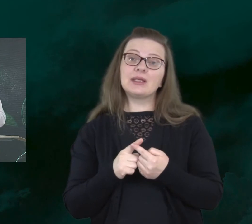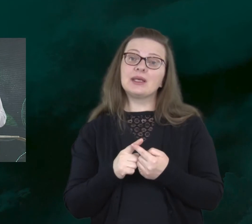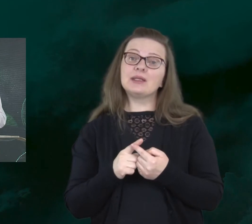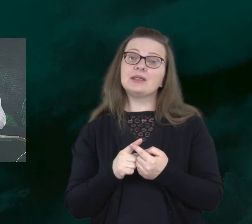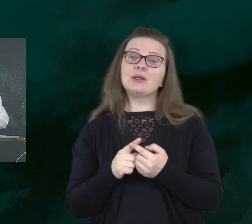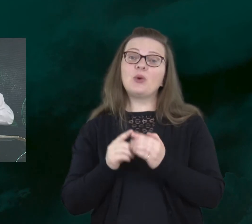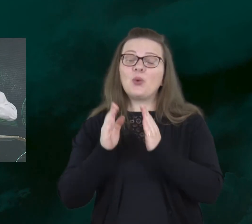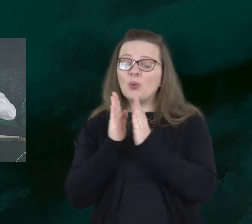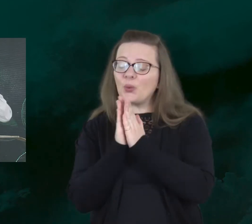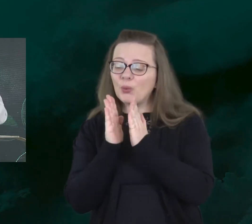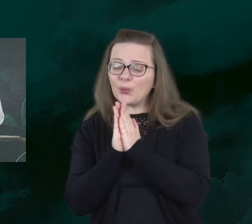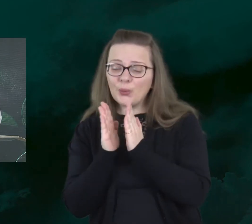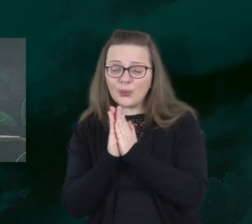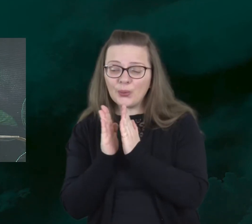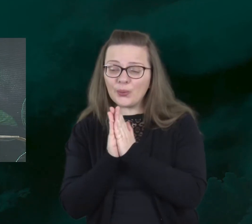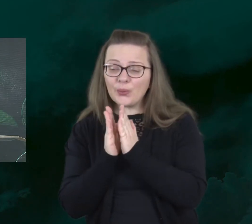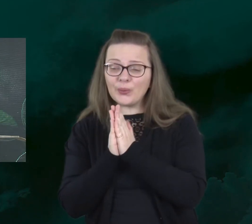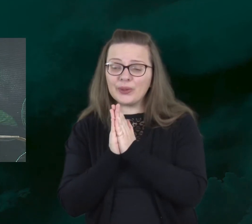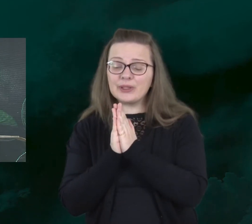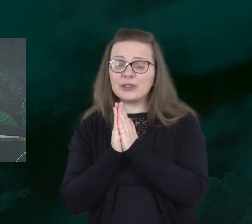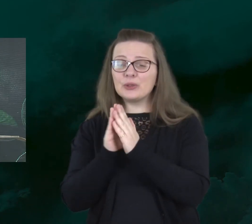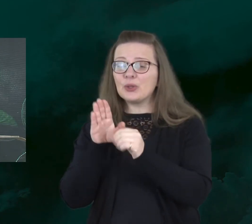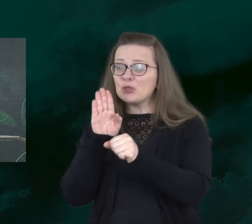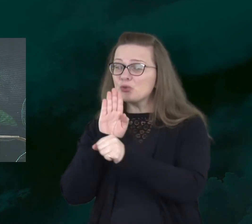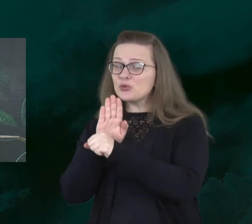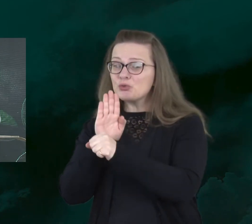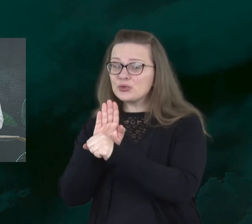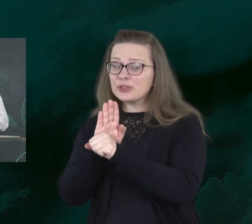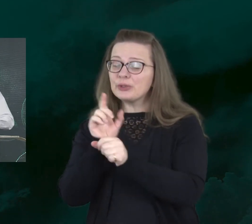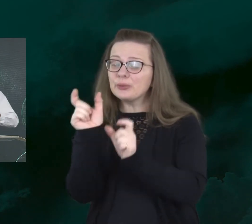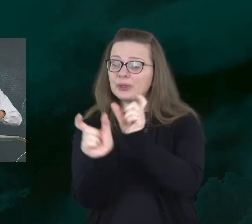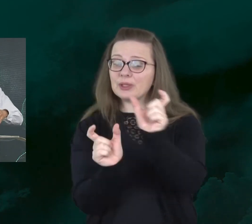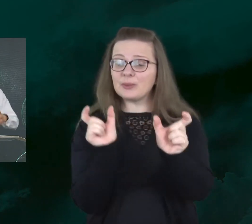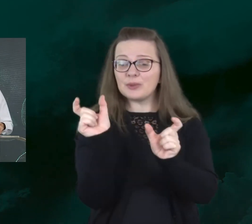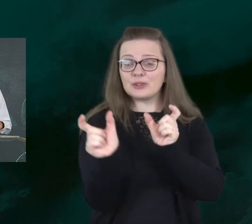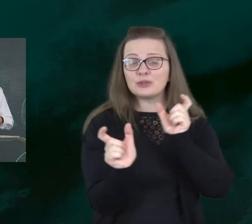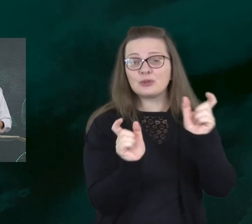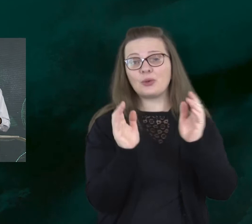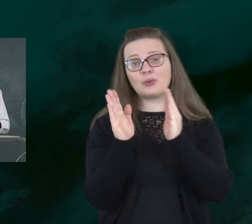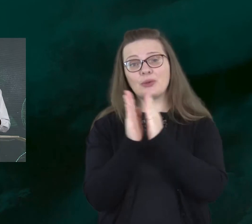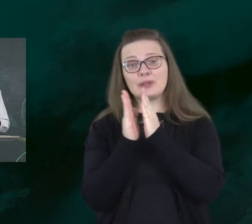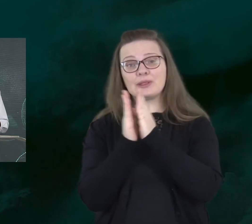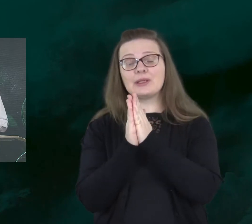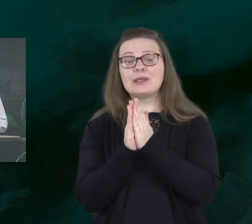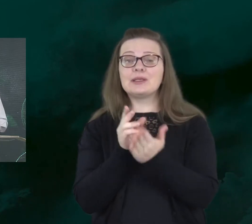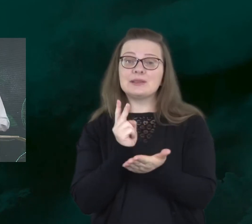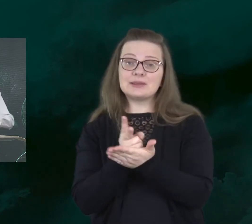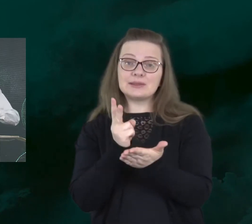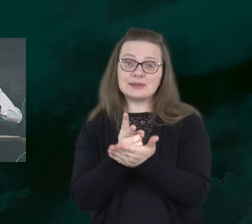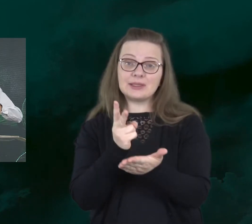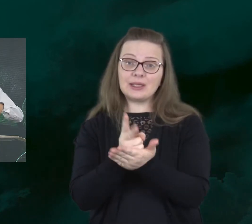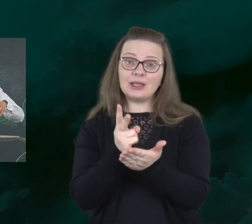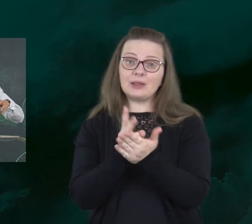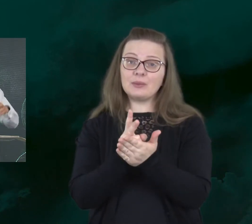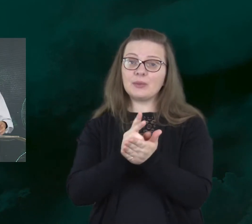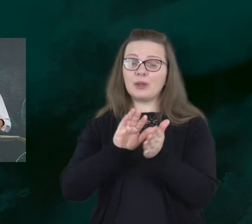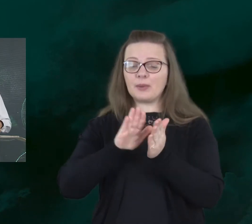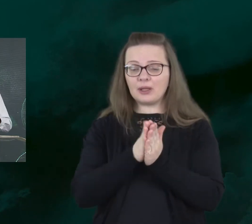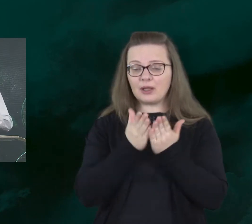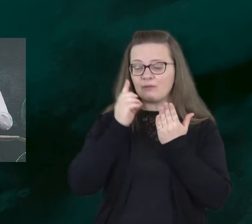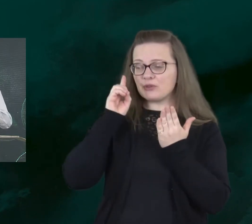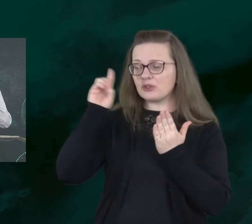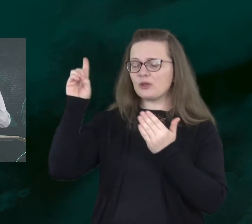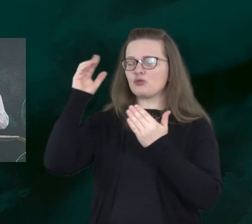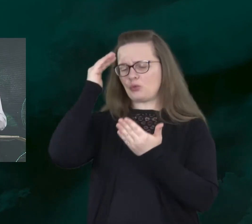a necessidade das pessoas, né, sendo obediente à palavra, e o Senhor está